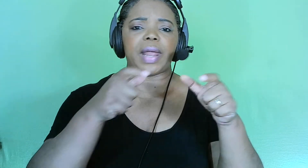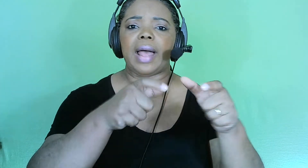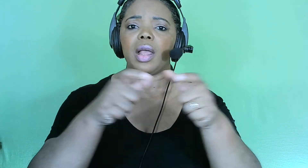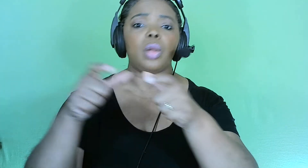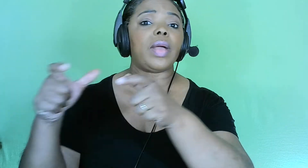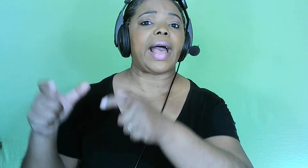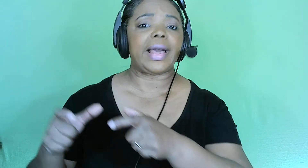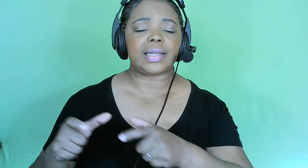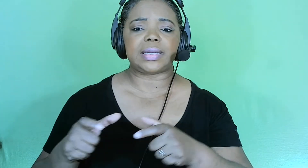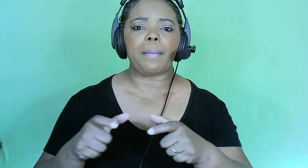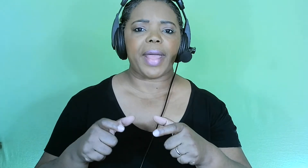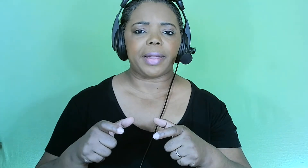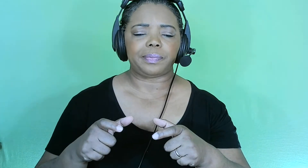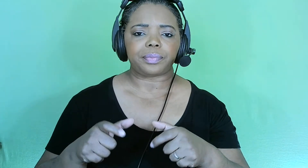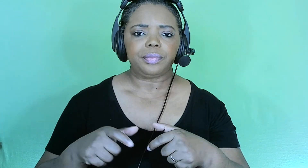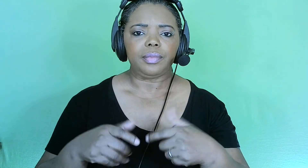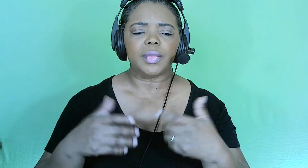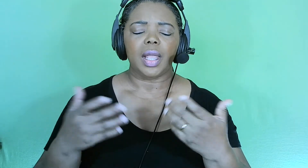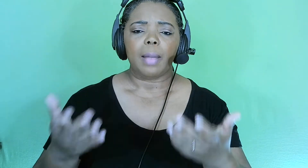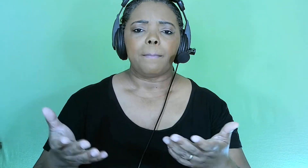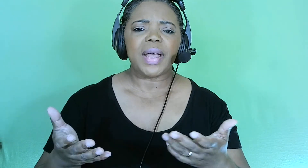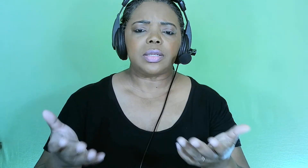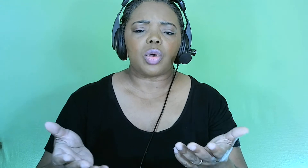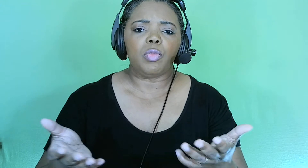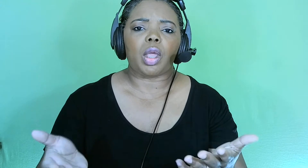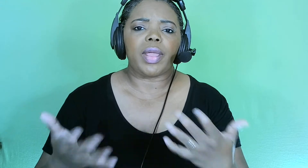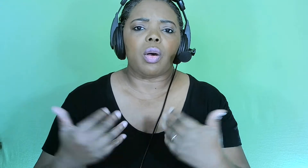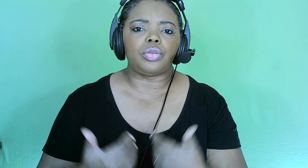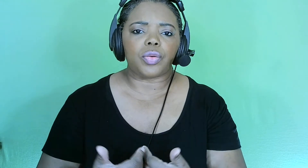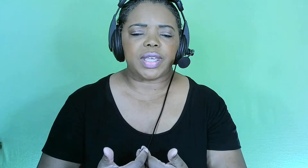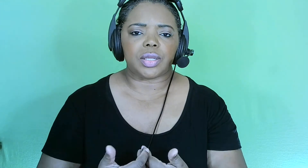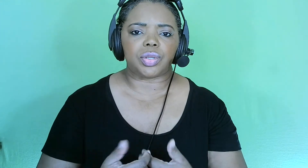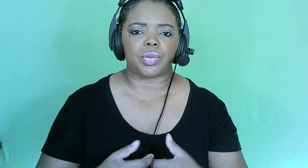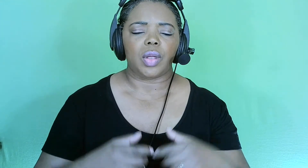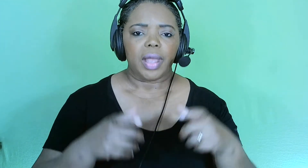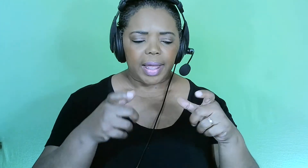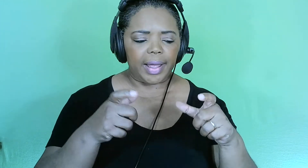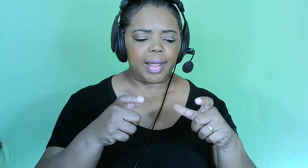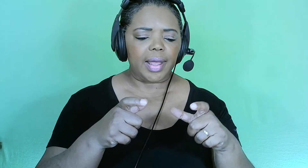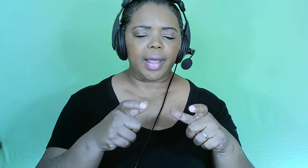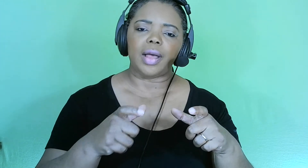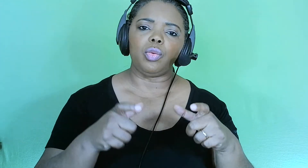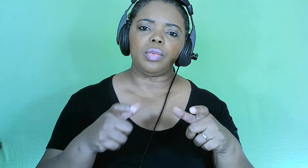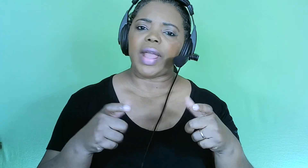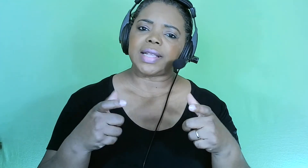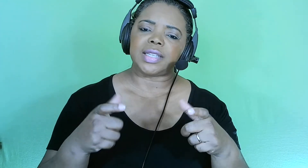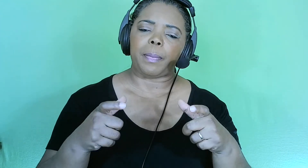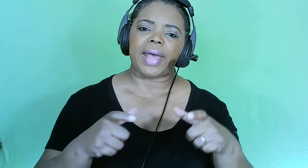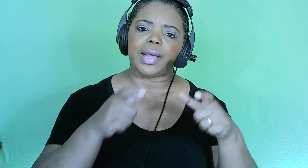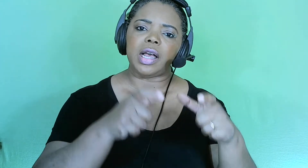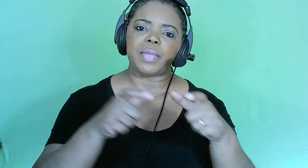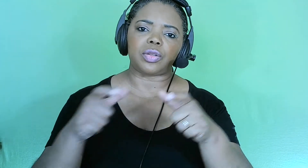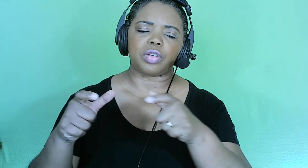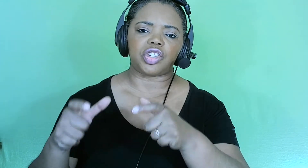para lugares também. Mas como que eu encontro isso? Esse parâmetro que